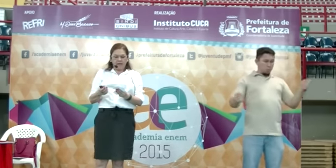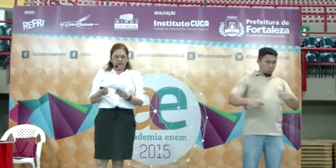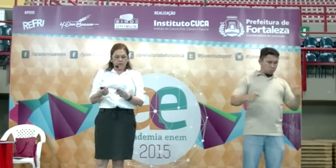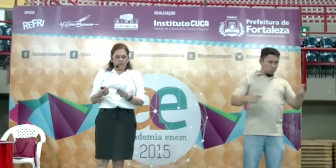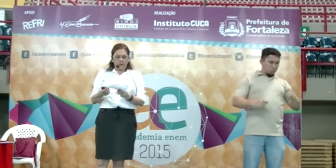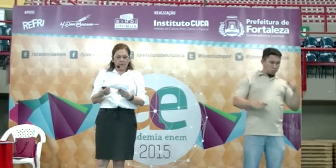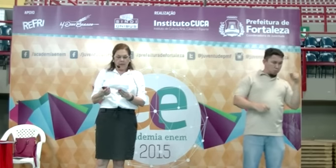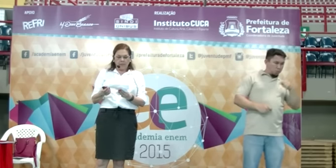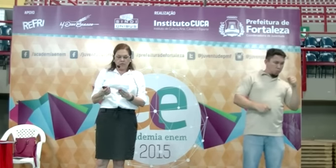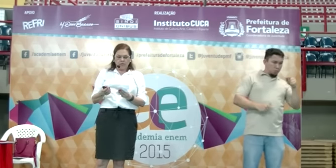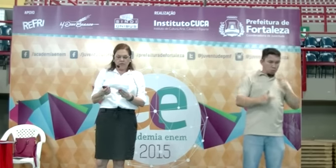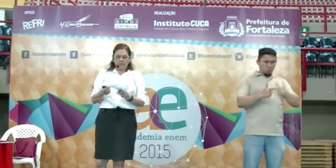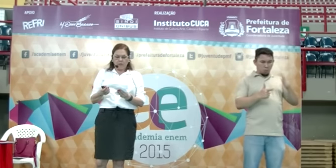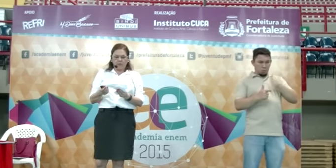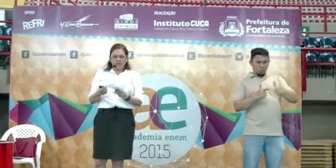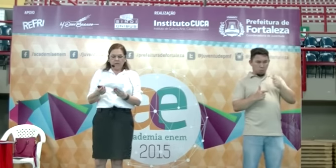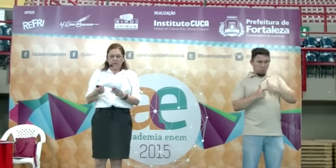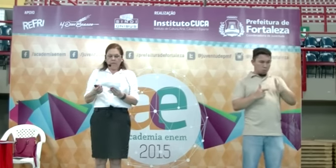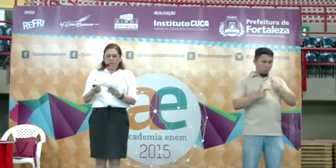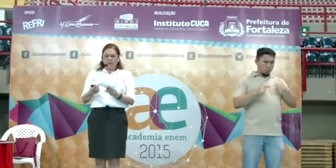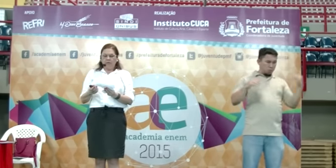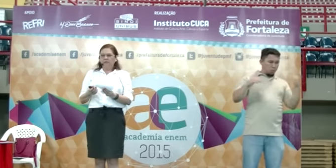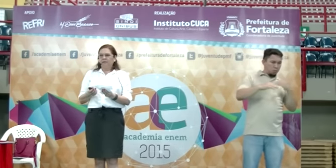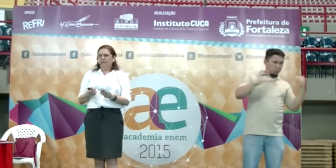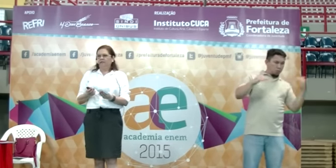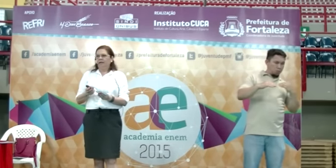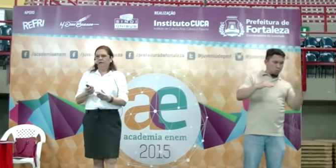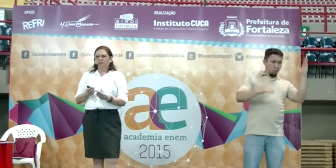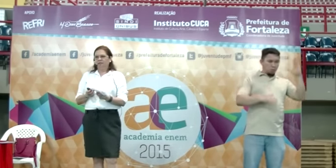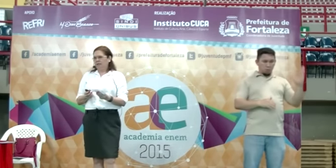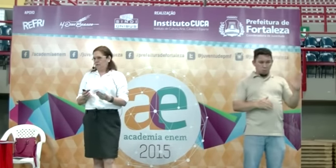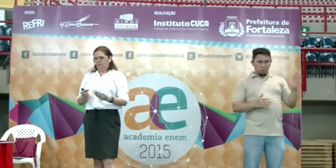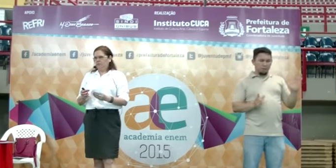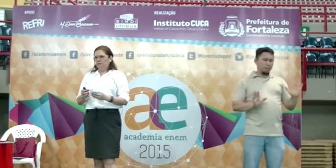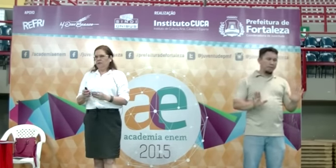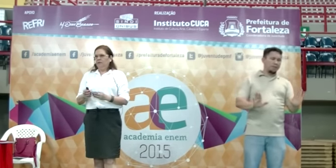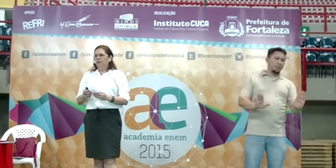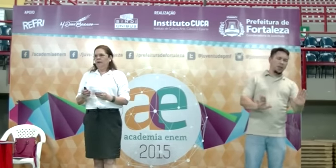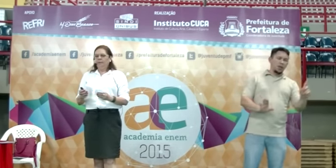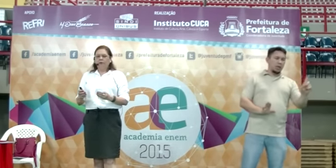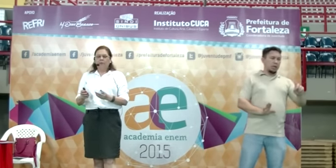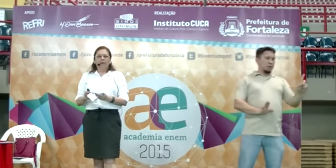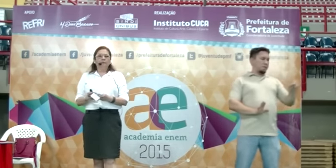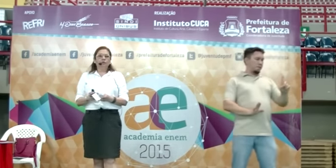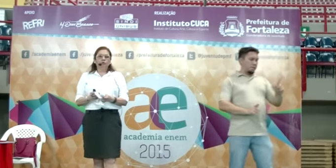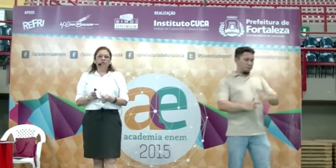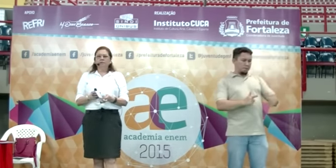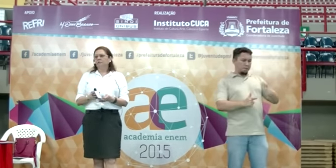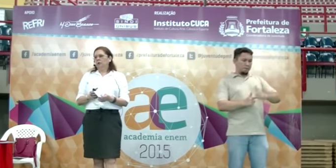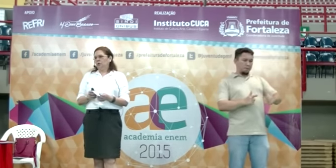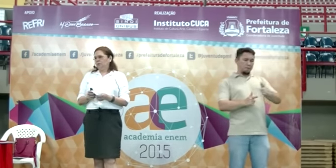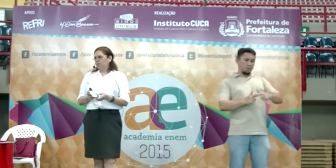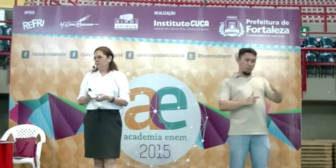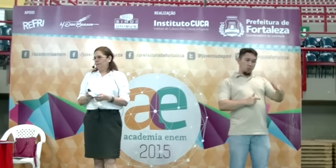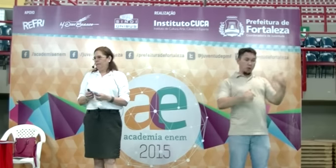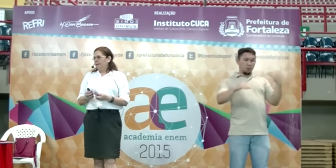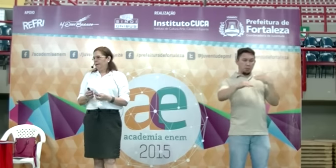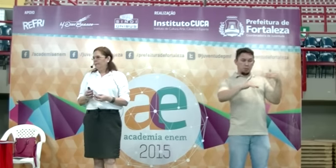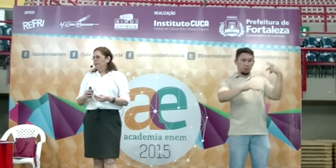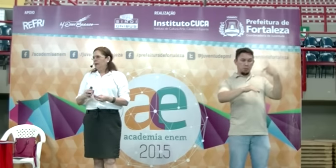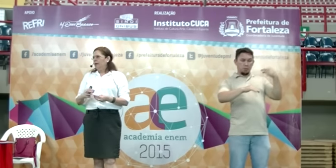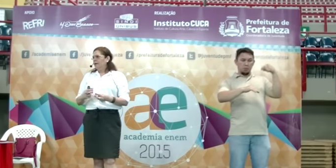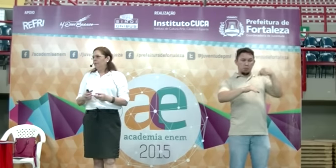ser considerado um problema nos transportes públicos brasileiros? Não, não é problema do